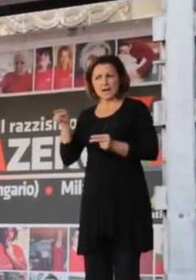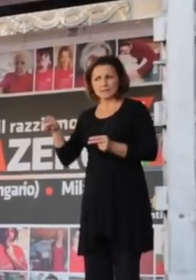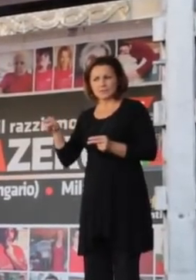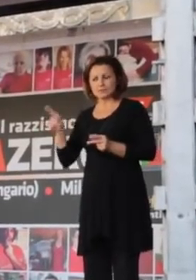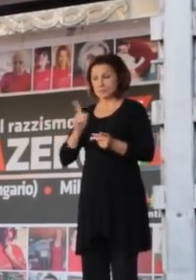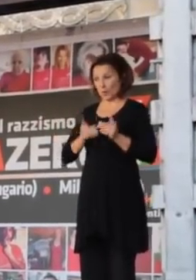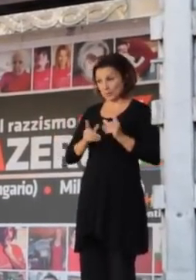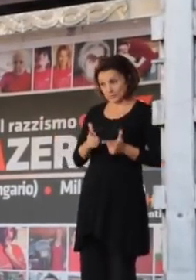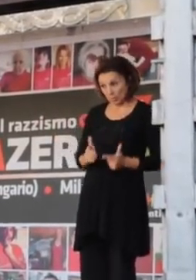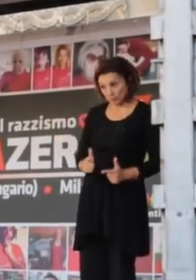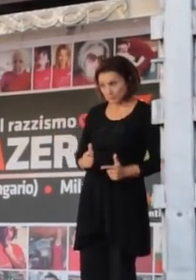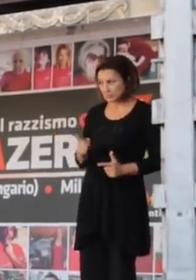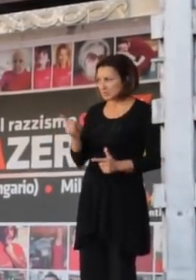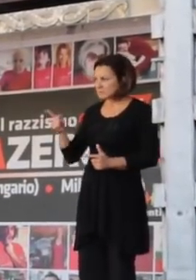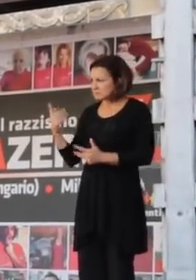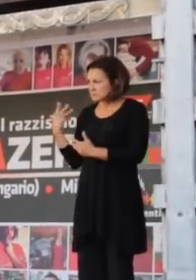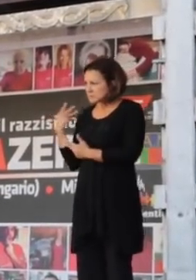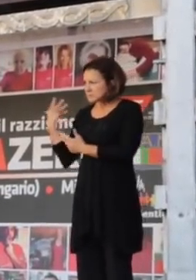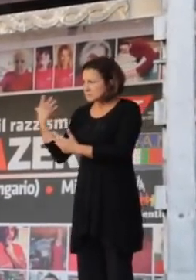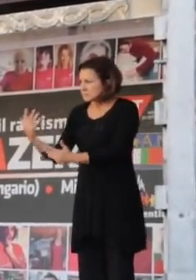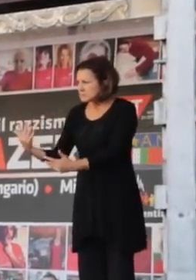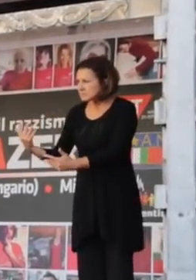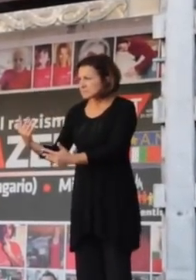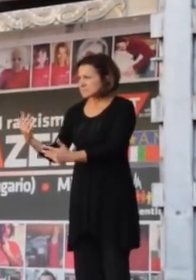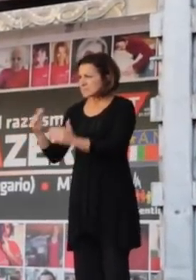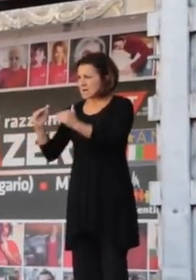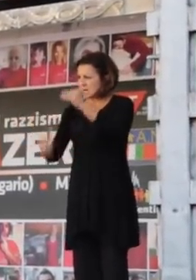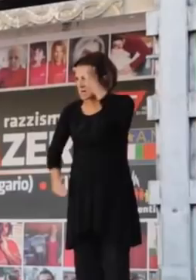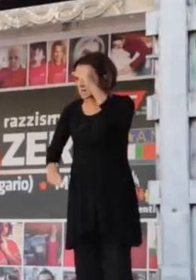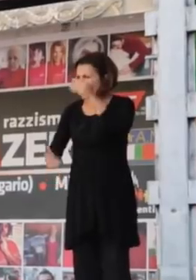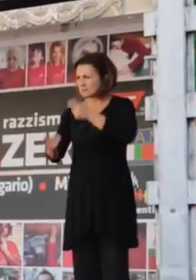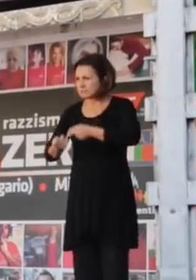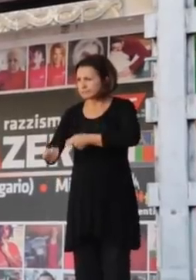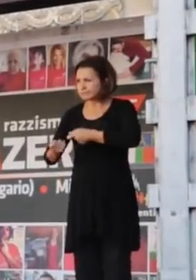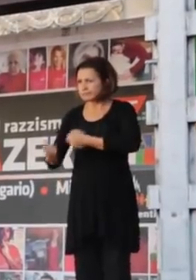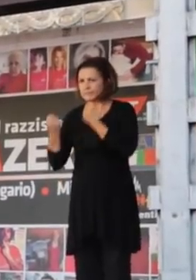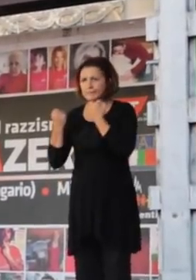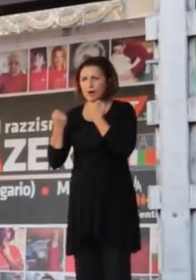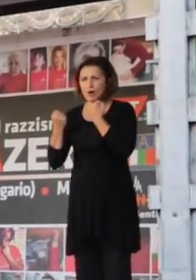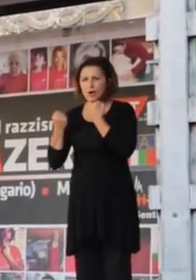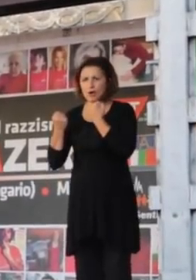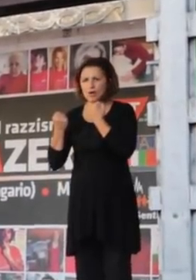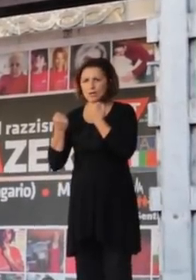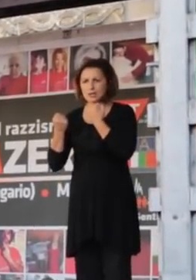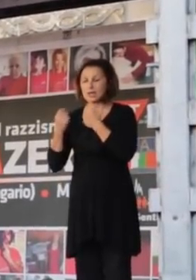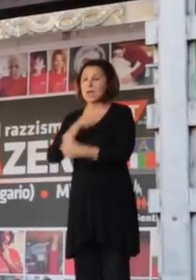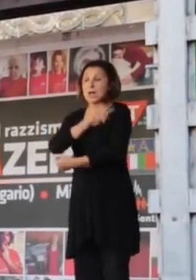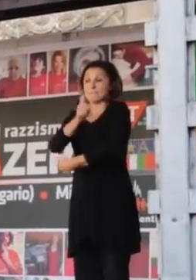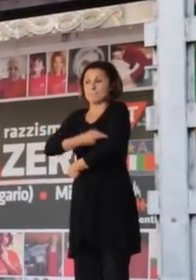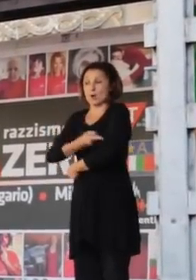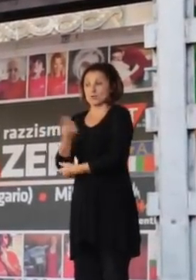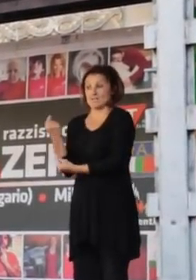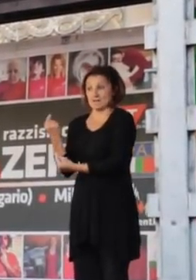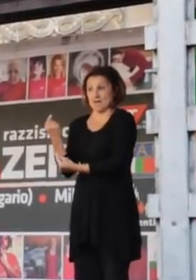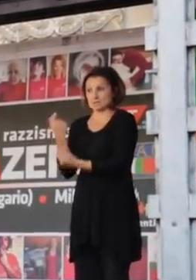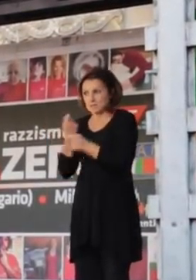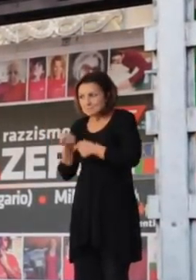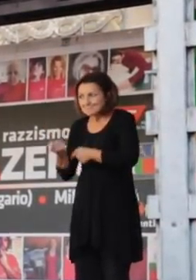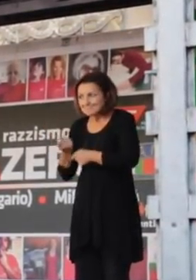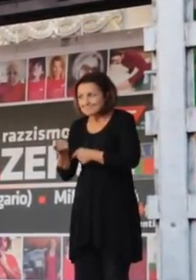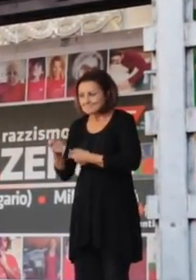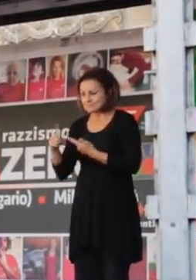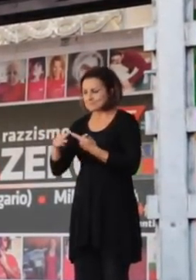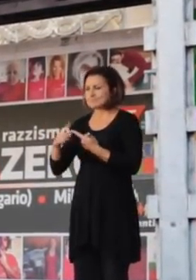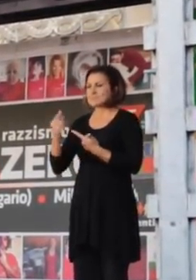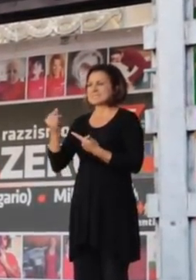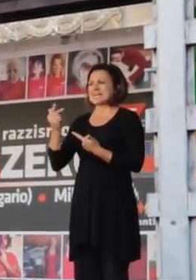decenni ha alimentato enormemente le disuguaglianze, ha rafforzato il potere finanziario, ha aumentato a dismisura la